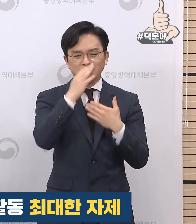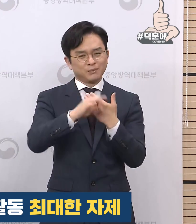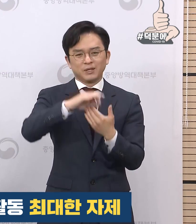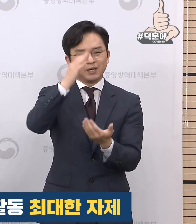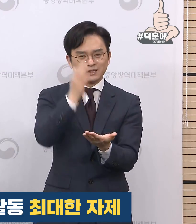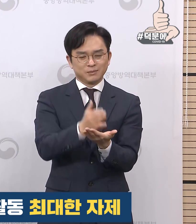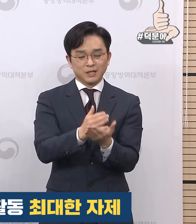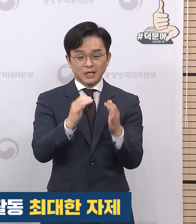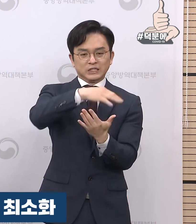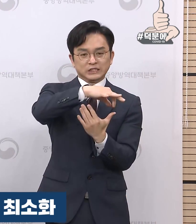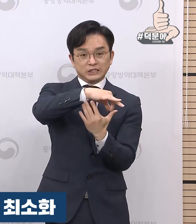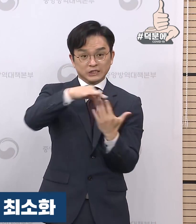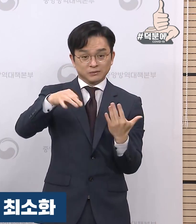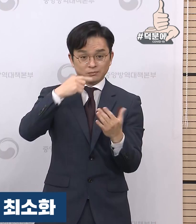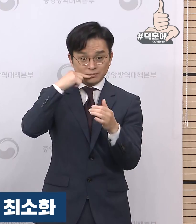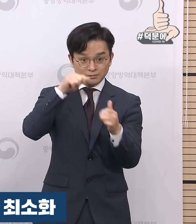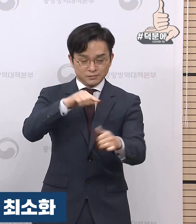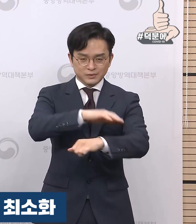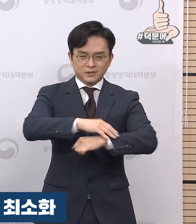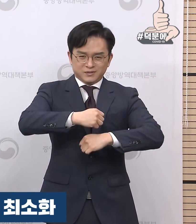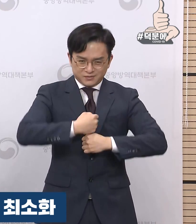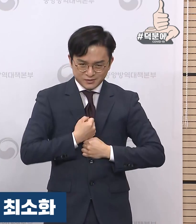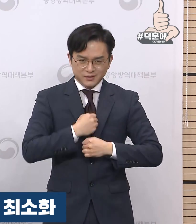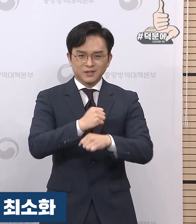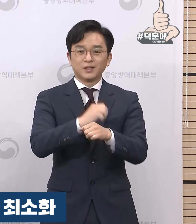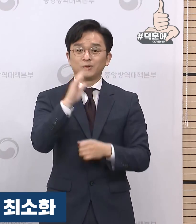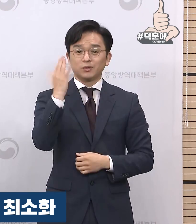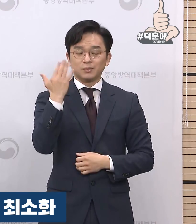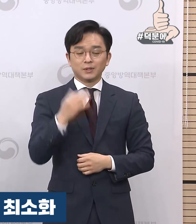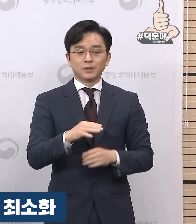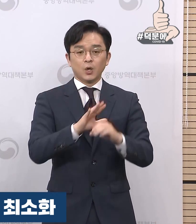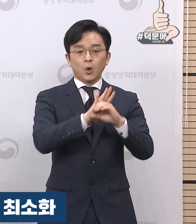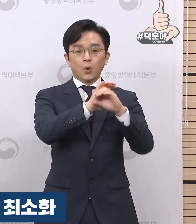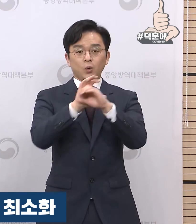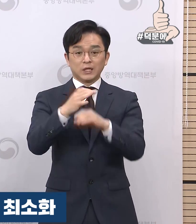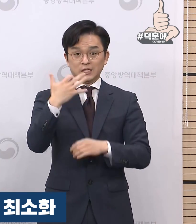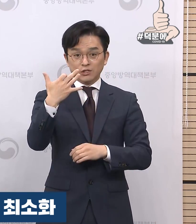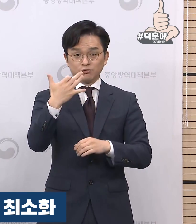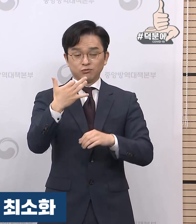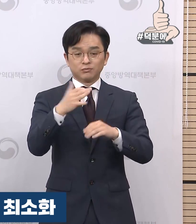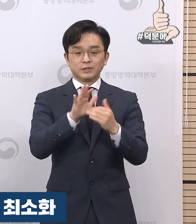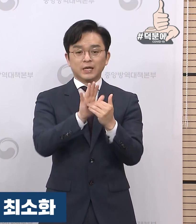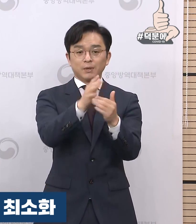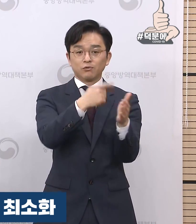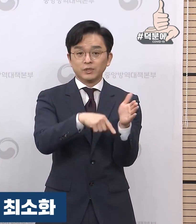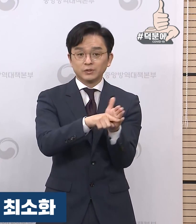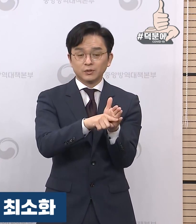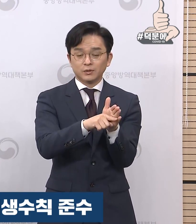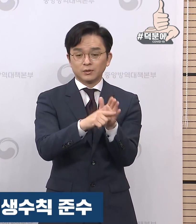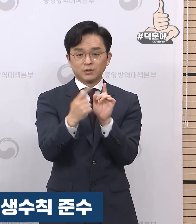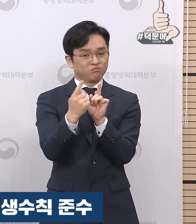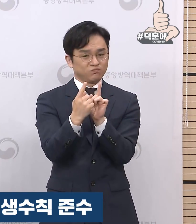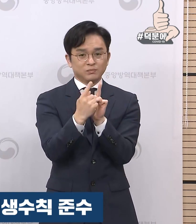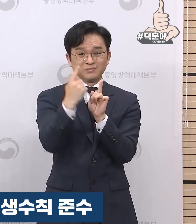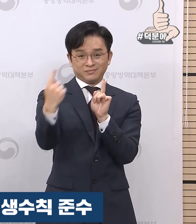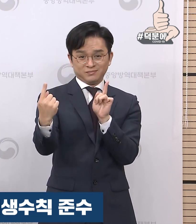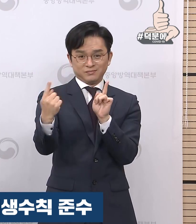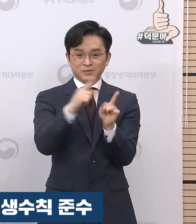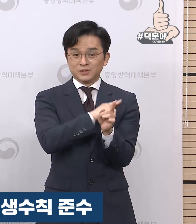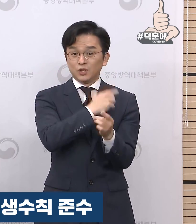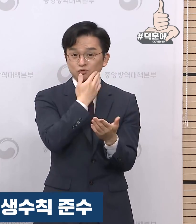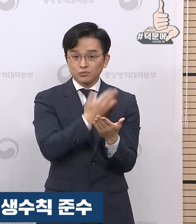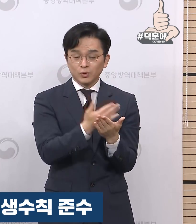것을 공고드립니다. 코로나19 예방을 위해서는 사람 간 접촉을 최대한 줄이고 손 씻기